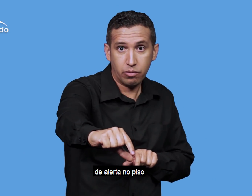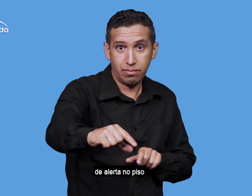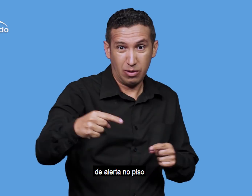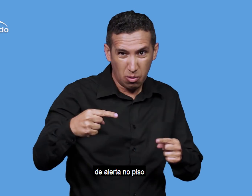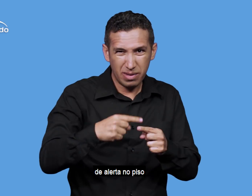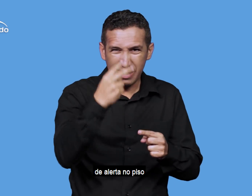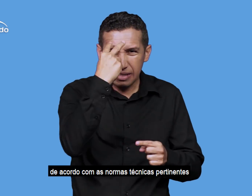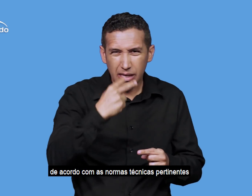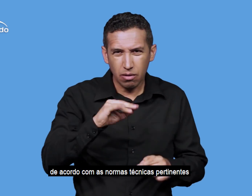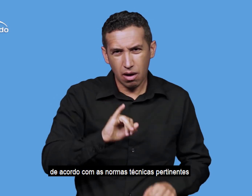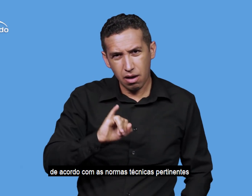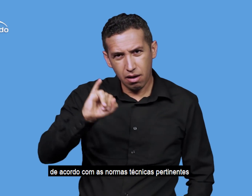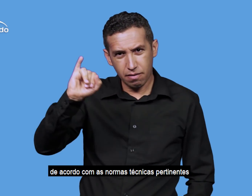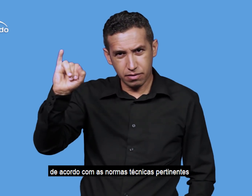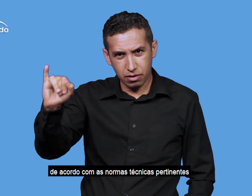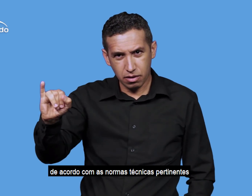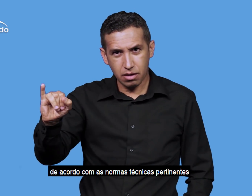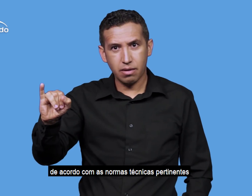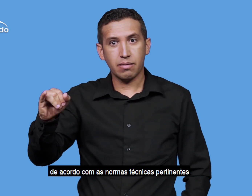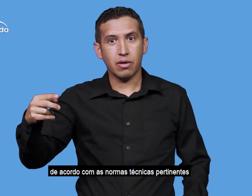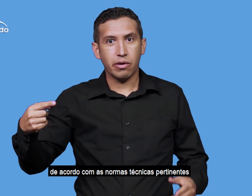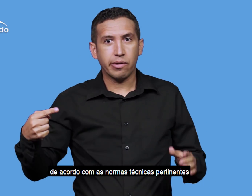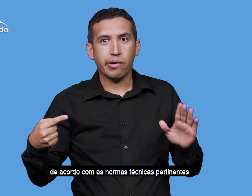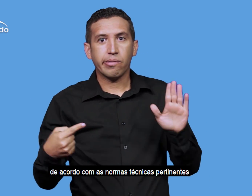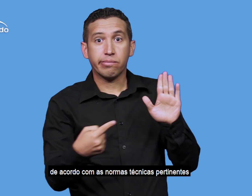piso de acordo com as normas técnicas pertinentes